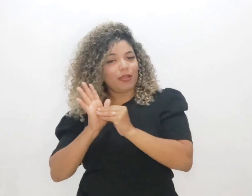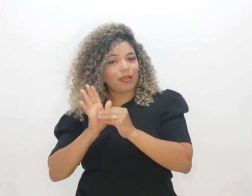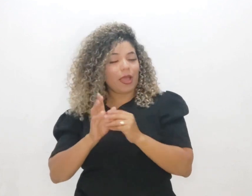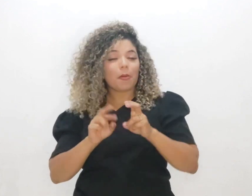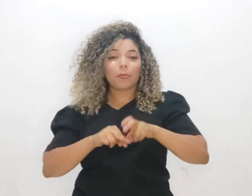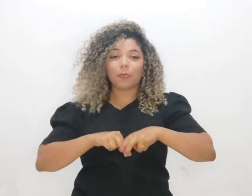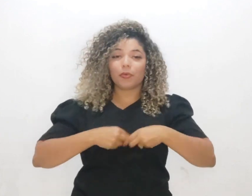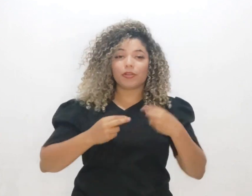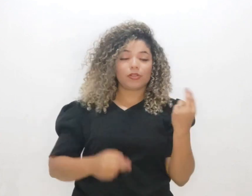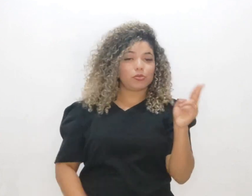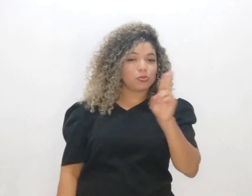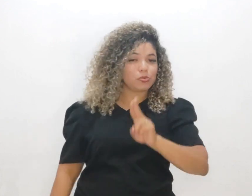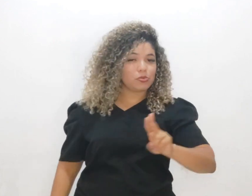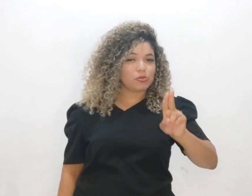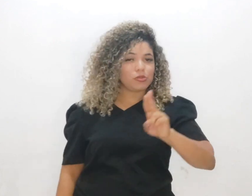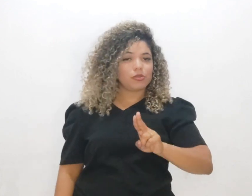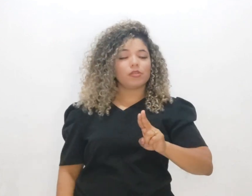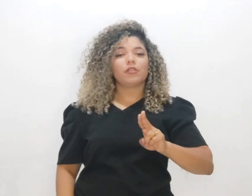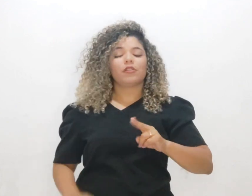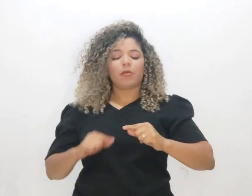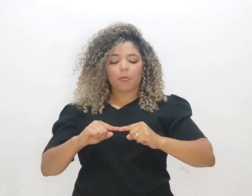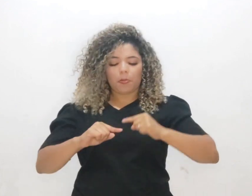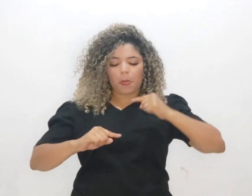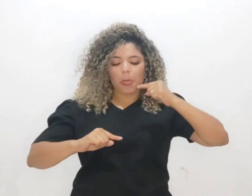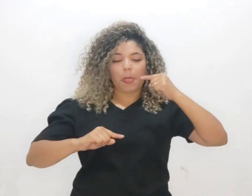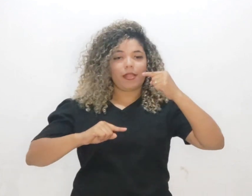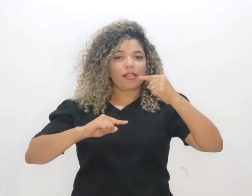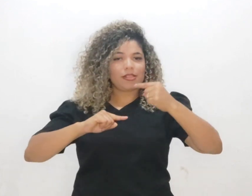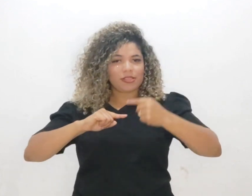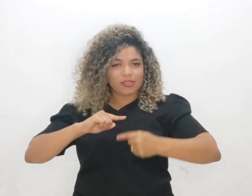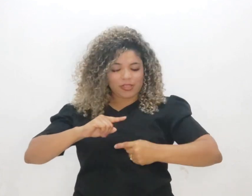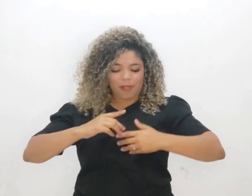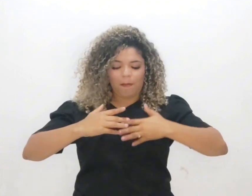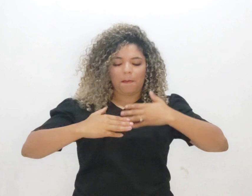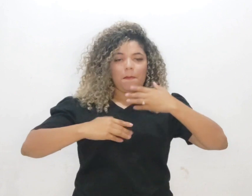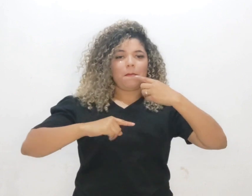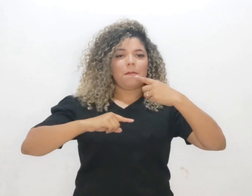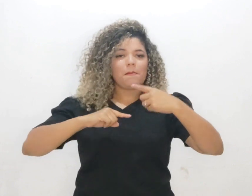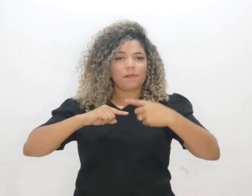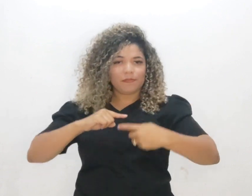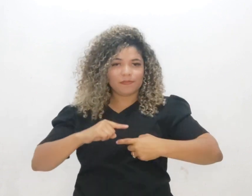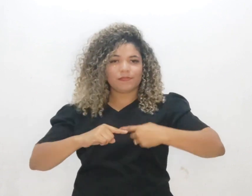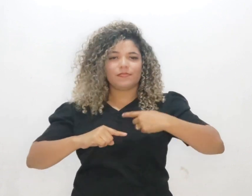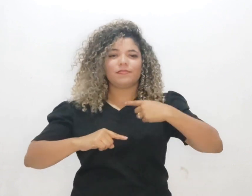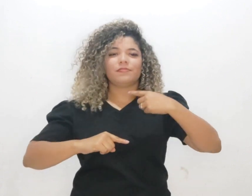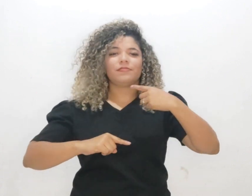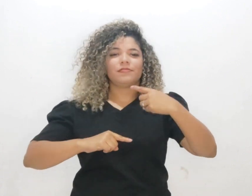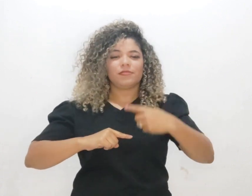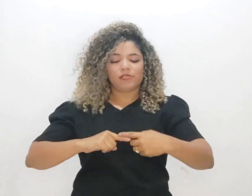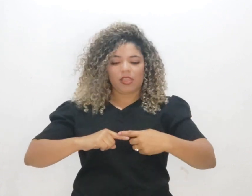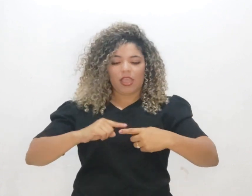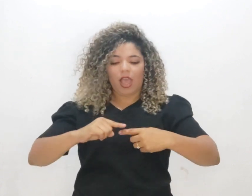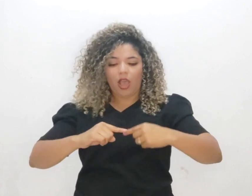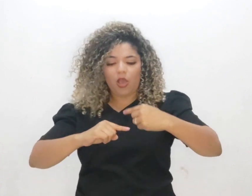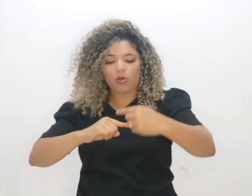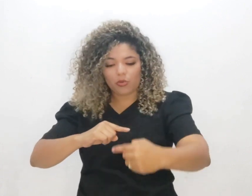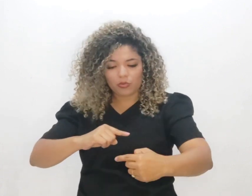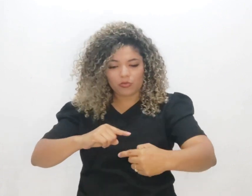forma, o meu eixo vai fazer a rotação dessa engrenagem, que vai girar uma outra engrenagem abaixo do motor